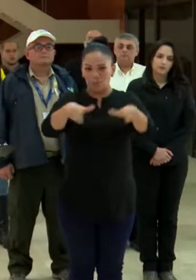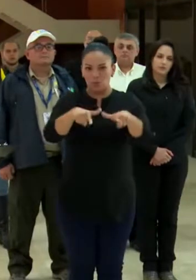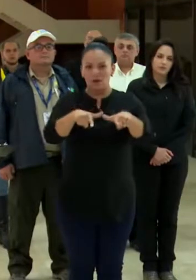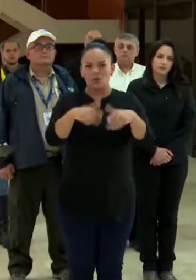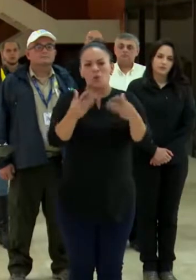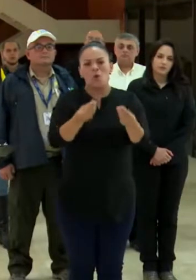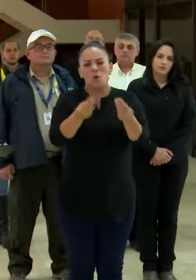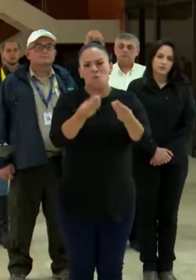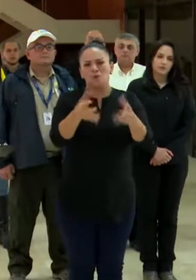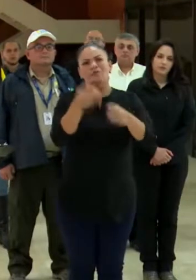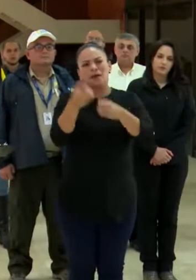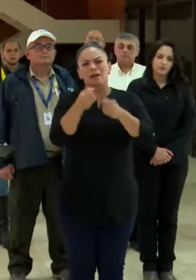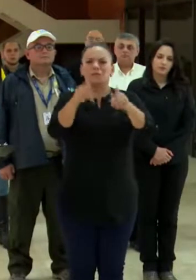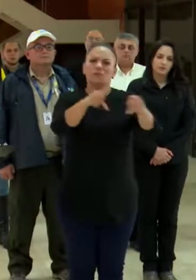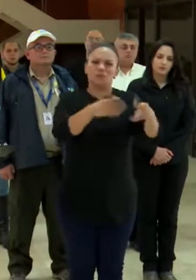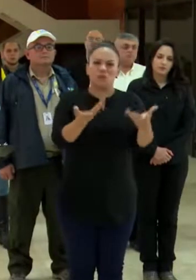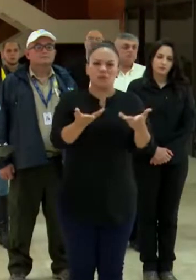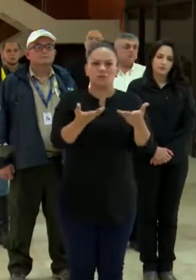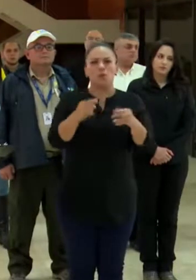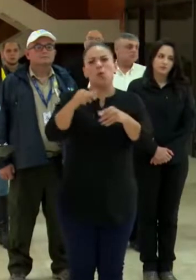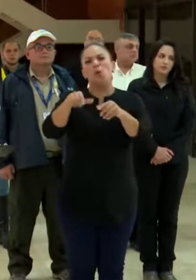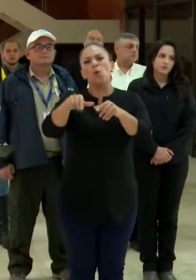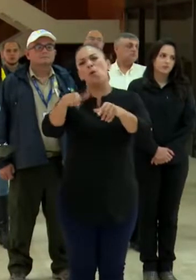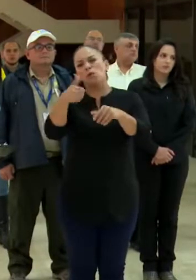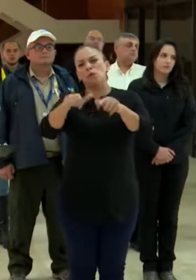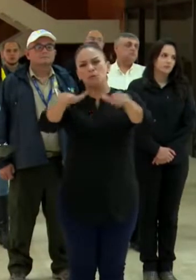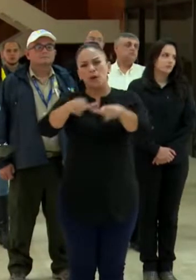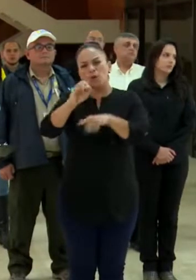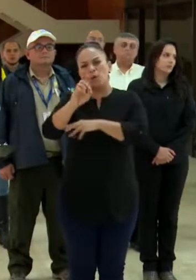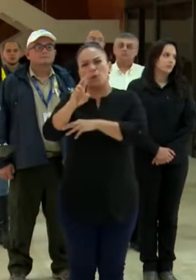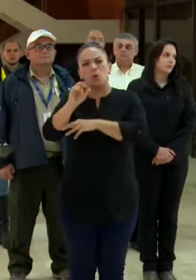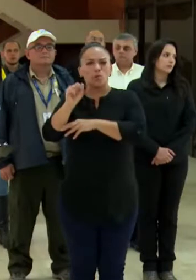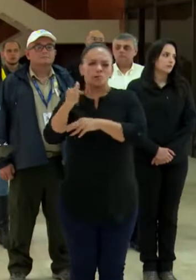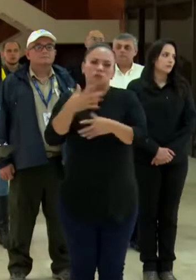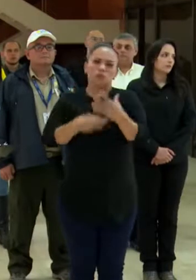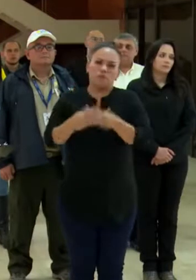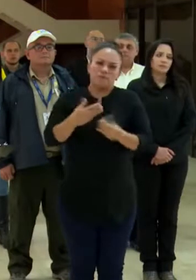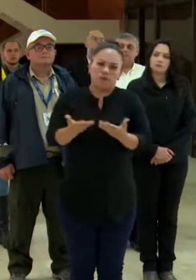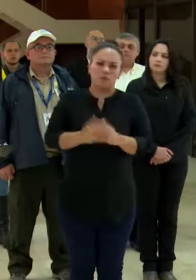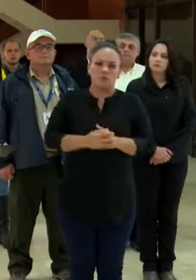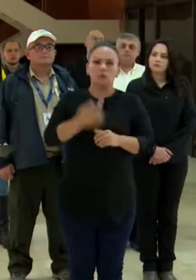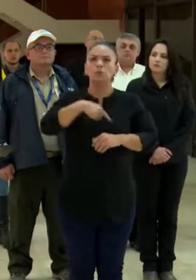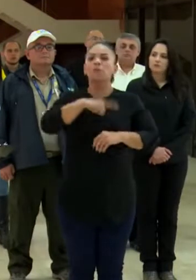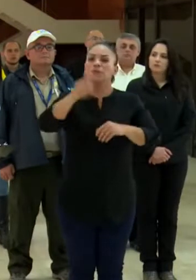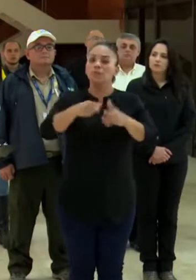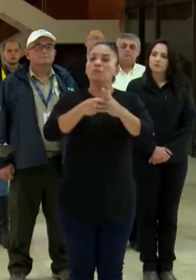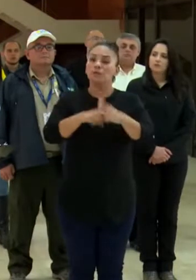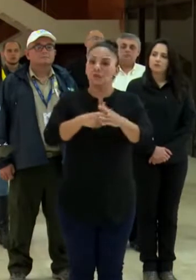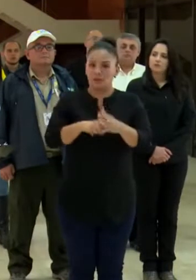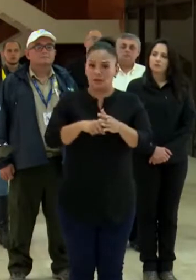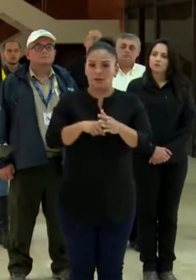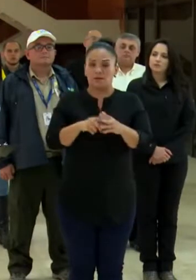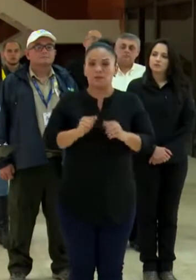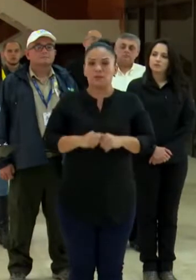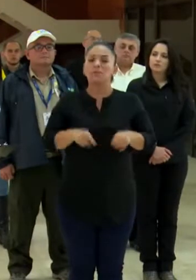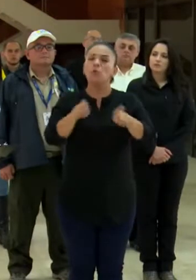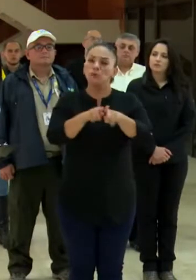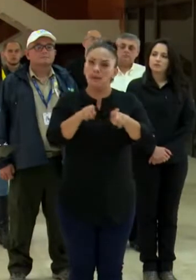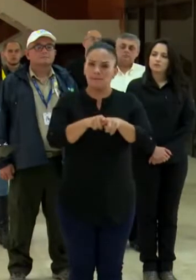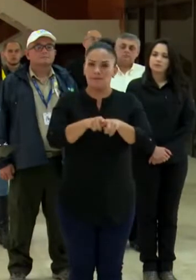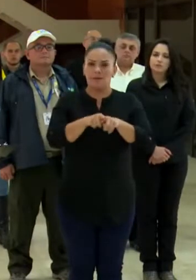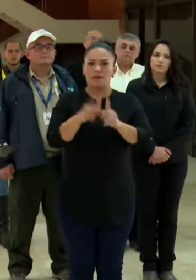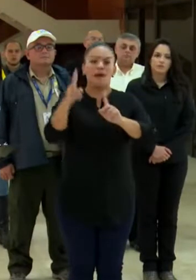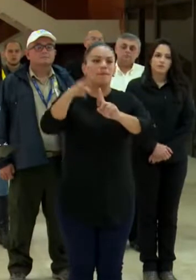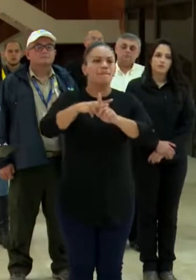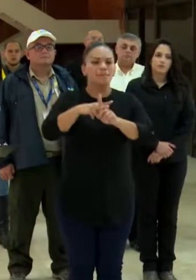de Orosí que están sufriendo. Es el momento no solo de reparar, pero más bien aplicar